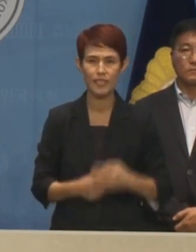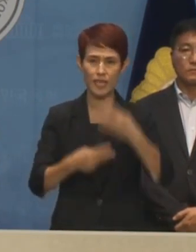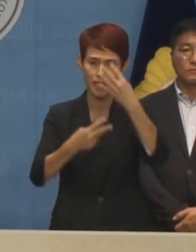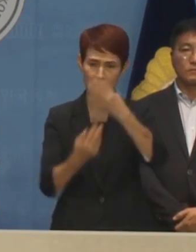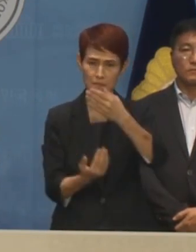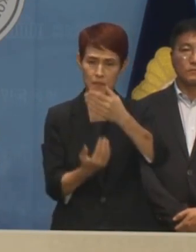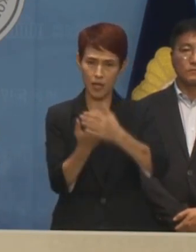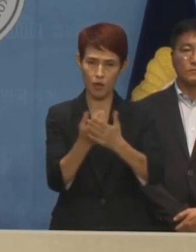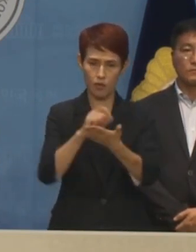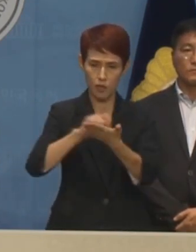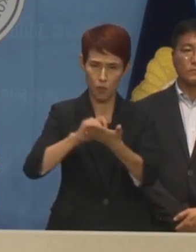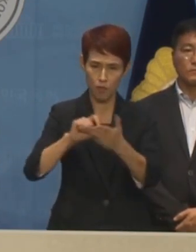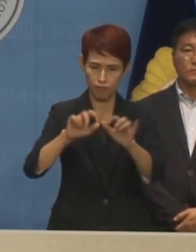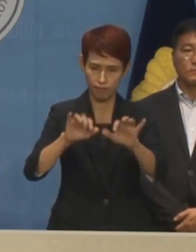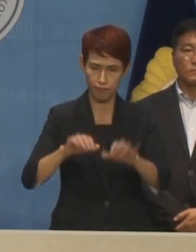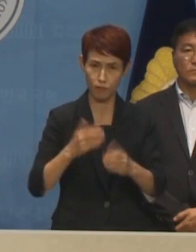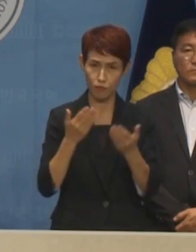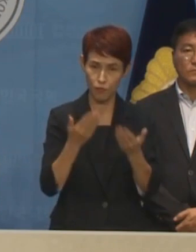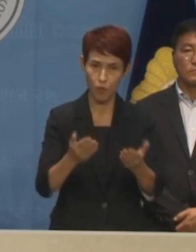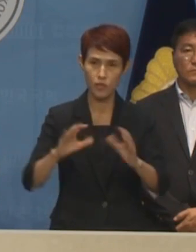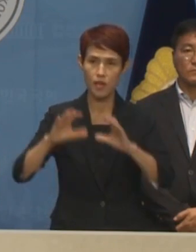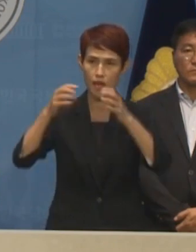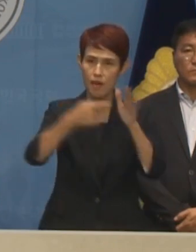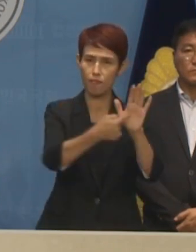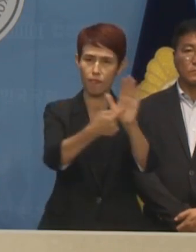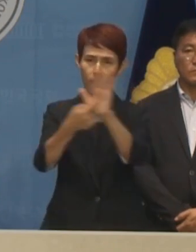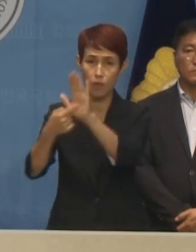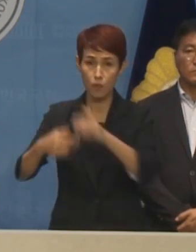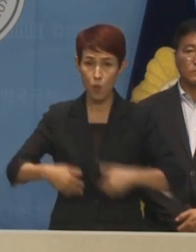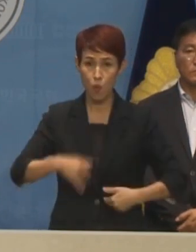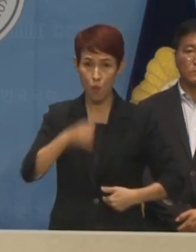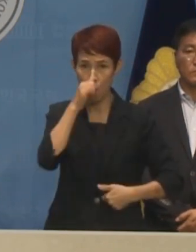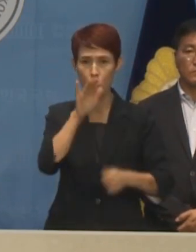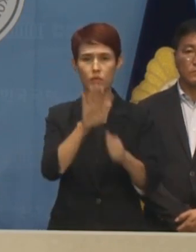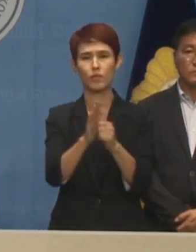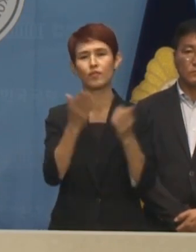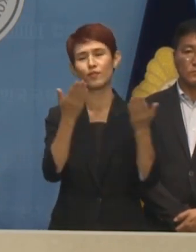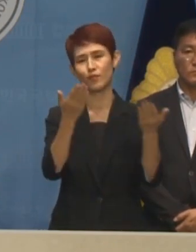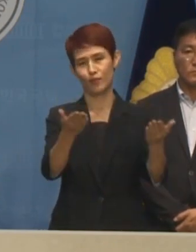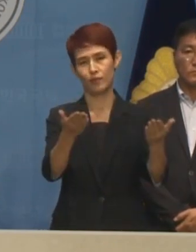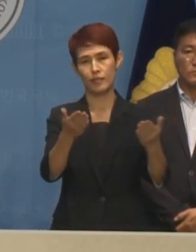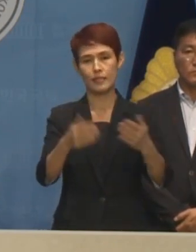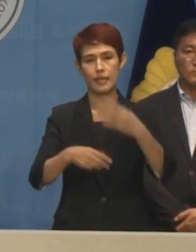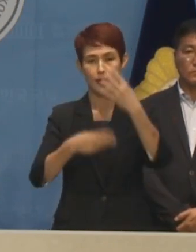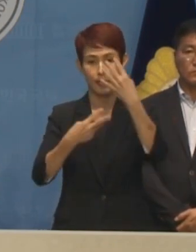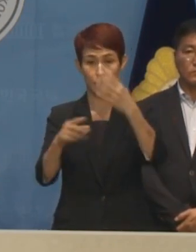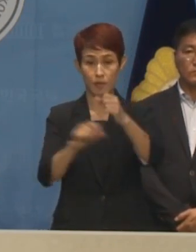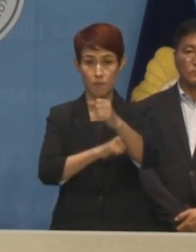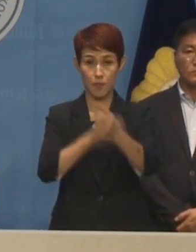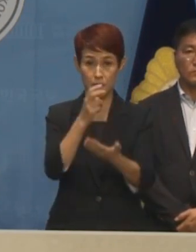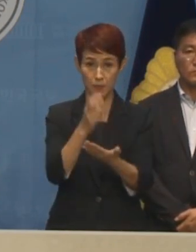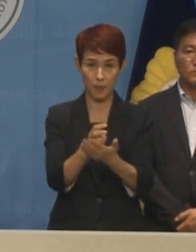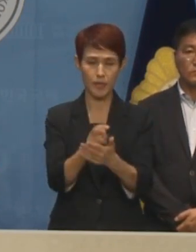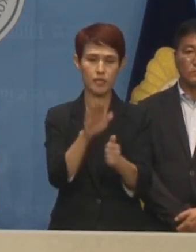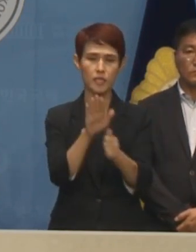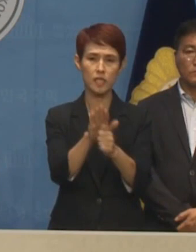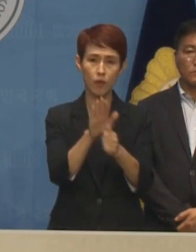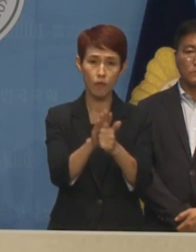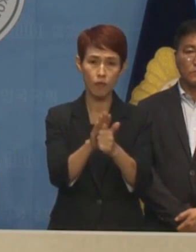기록화하고 세계화하는 데 필요한 사항을 지원할 수 있도록 4.3 특별법의 지원